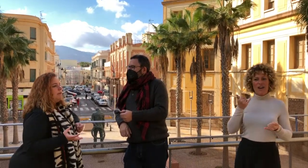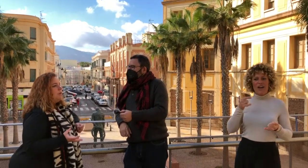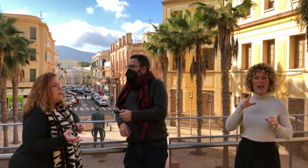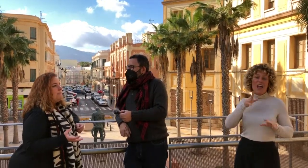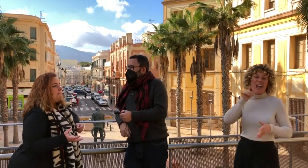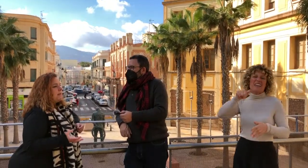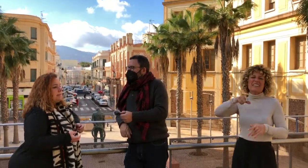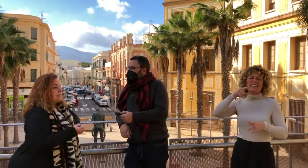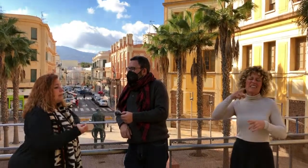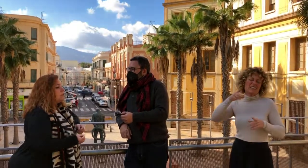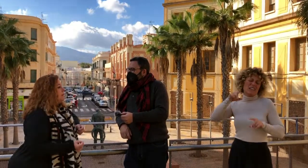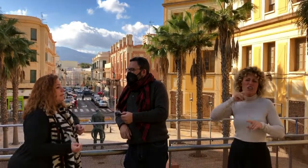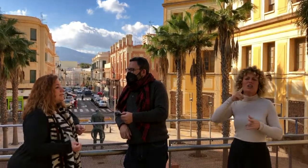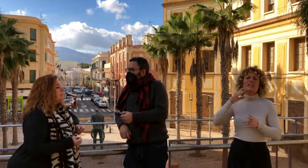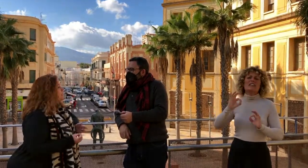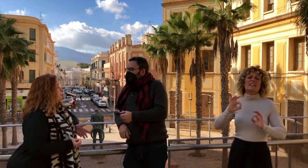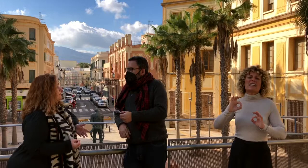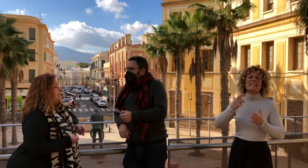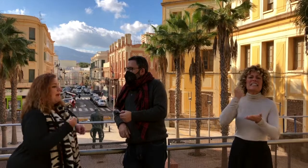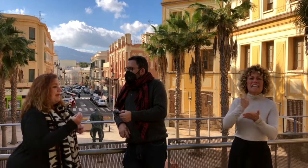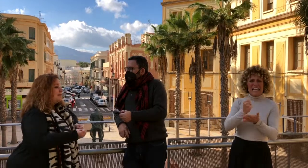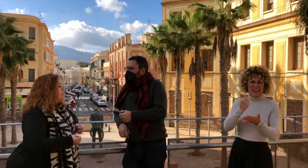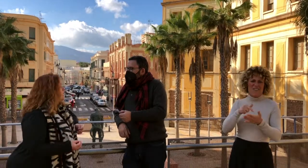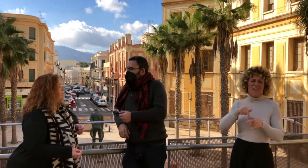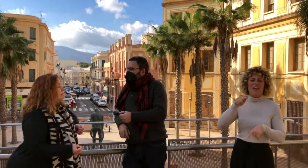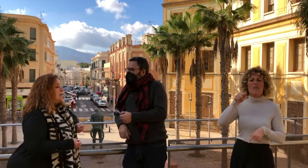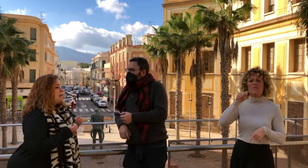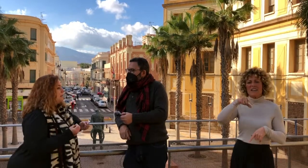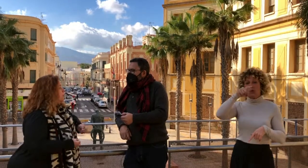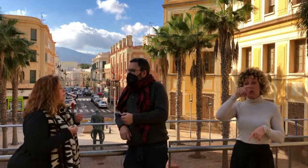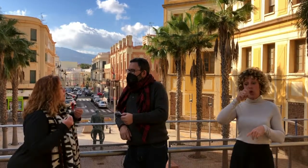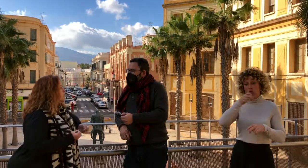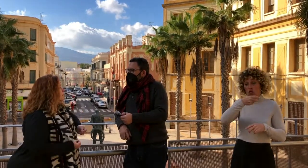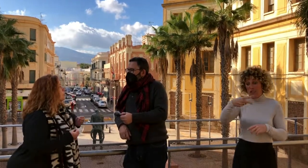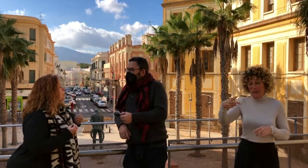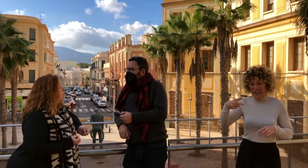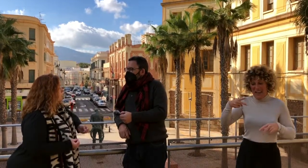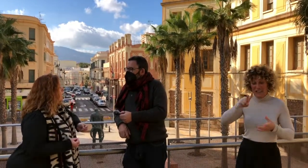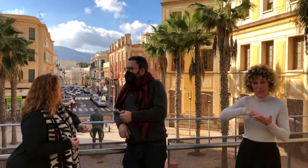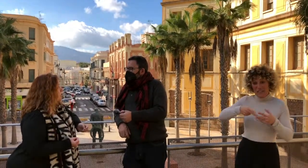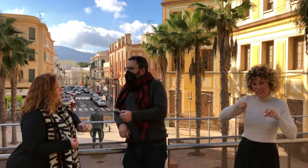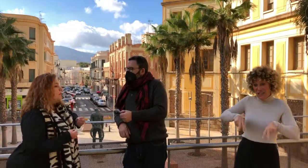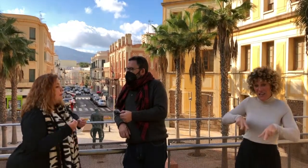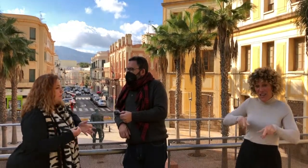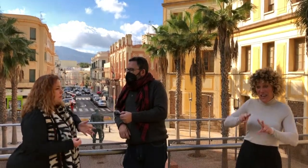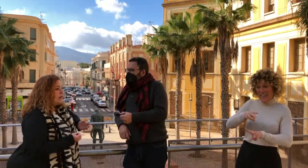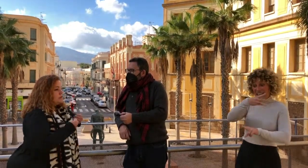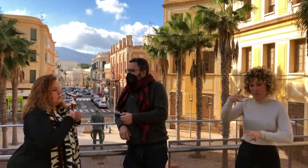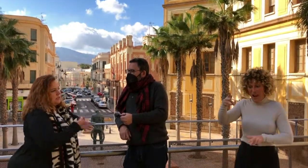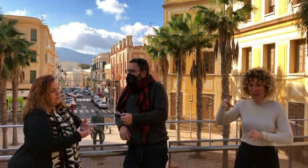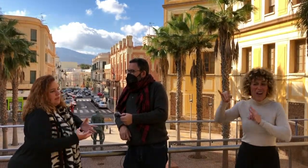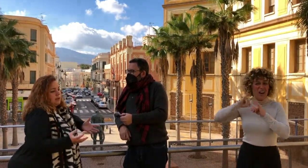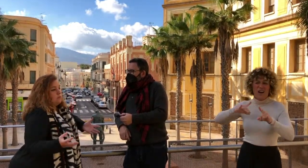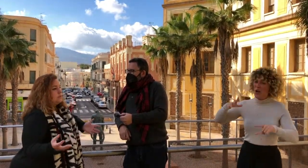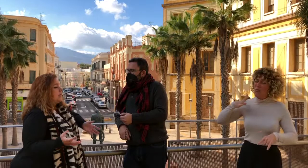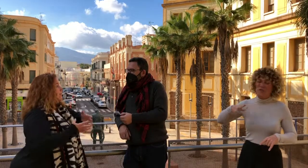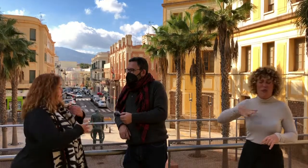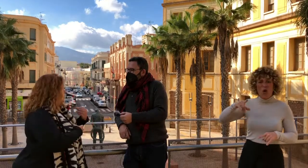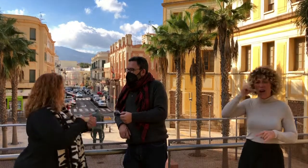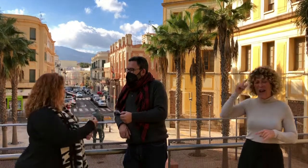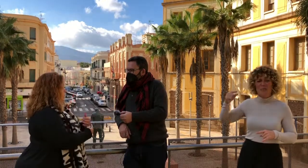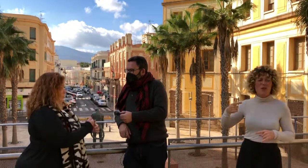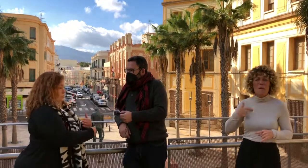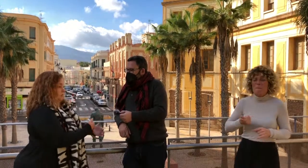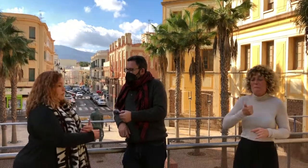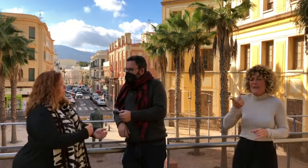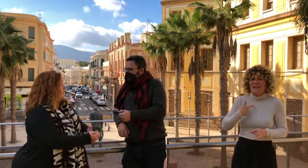por ejemplo, pasar 2 semanas sin intérprete, a la tercera semana llamarme, por favor, Carmen, no puedo más, voy a abandonar. Yo insistirle, como sé que es